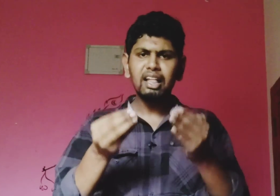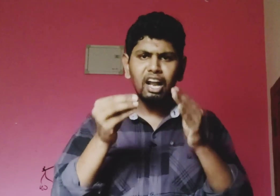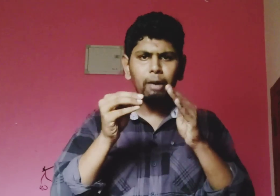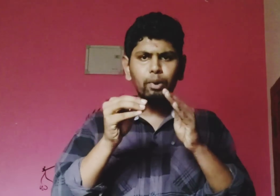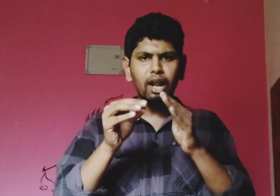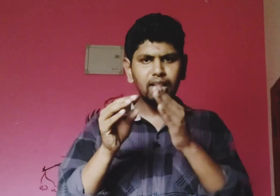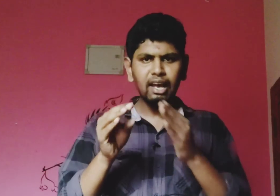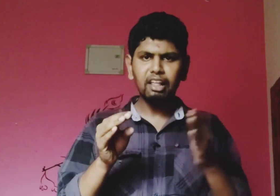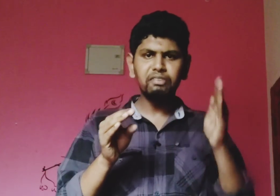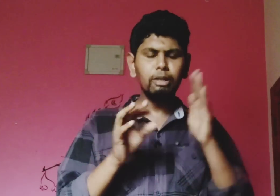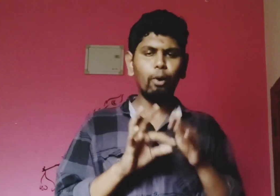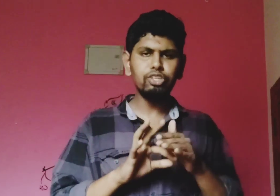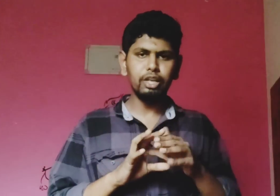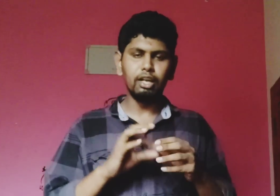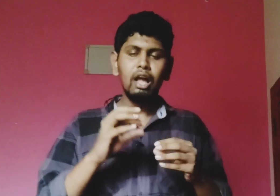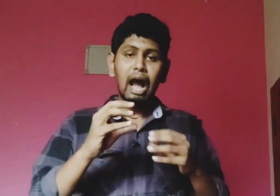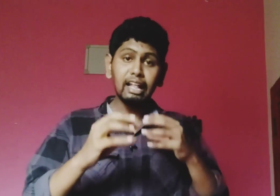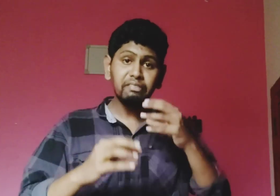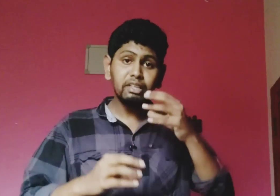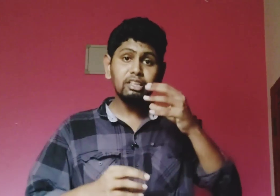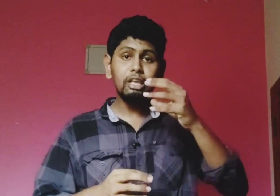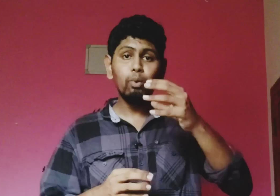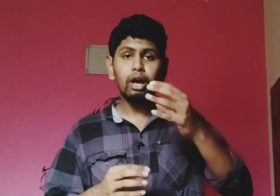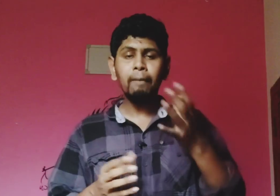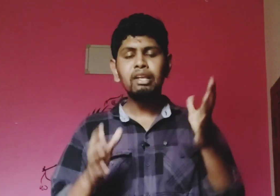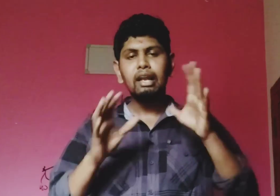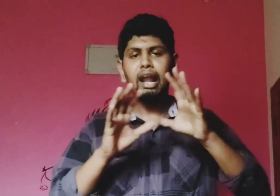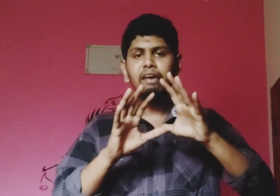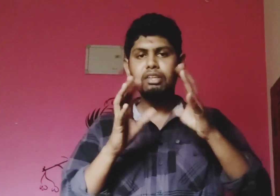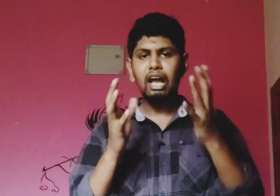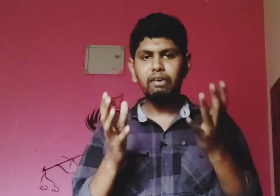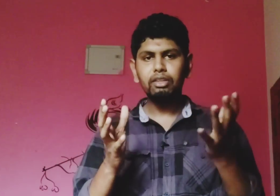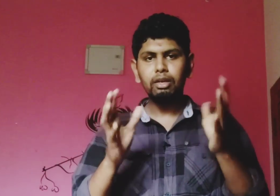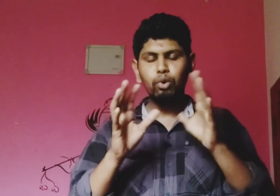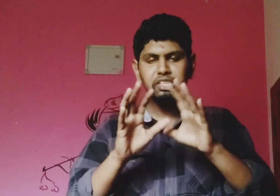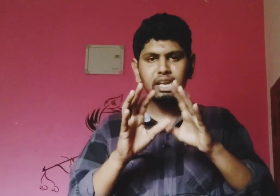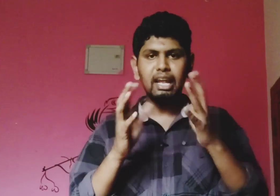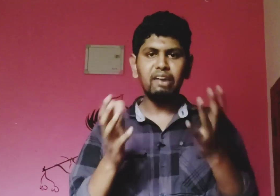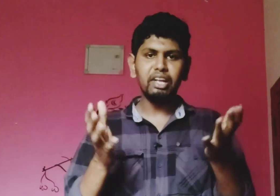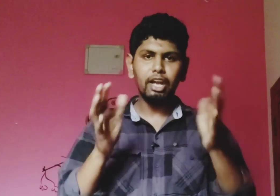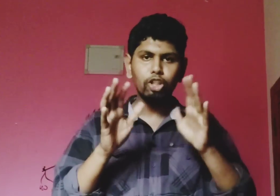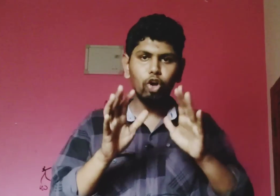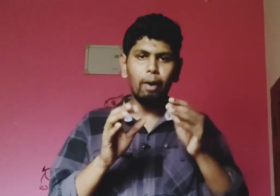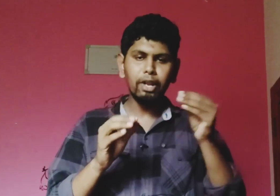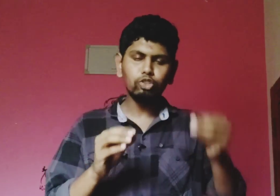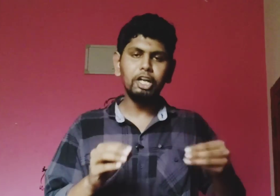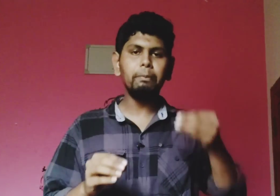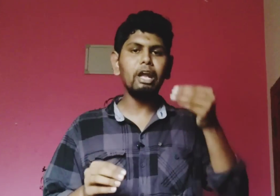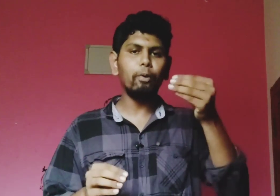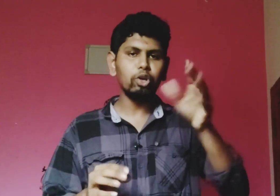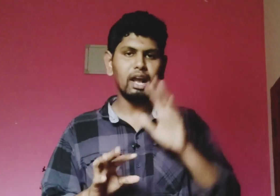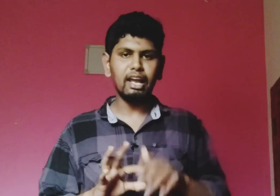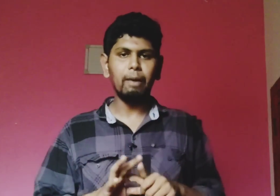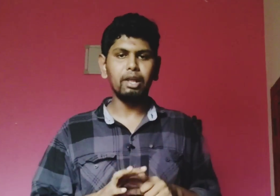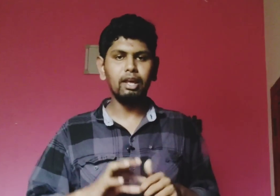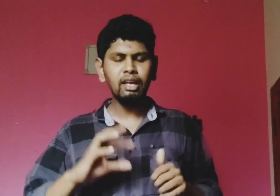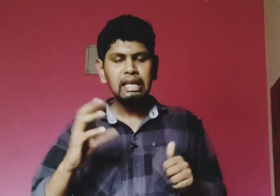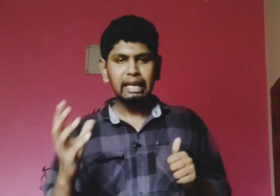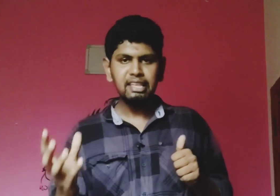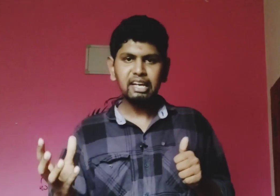சாதாரண புயலா தான் கடந்து வந்து போனுச்சு. அதை வந்து திமுக நல்லா வந்து நாங்க வந்து முன்னெச்சரிக்கை நடவடிக்கை எடுத்தோம் அப்படின்னு சொல்லிட்டு பேர் போட்டுக்கிறாங்க அப்படின்னு